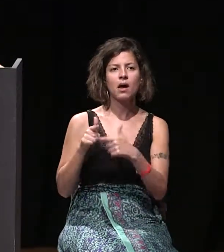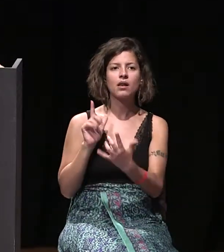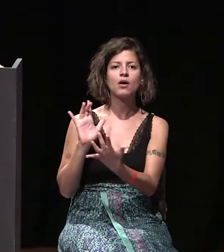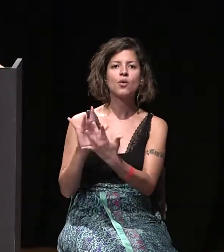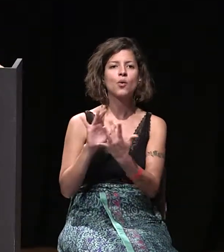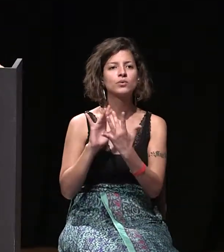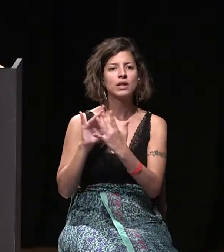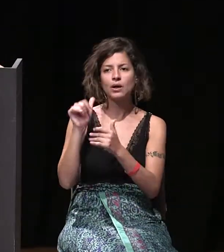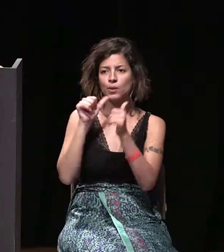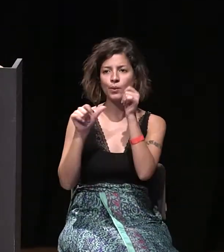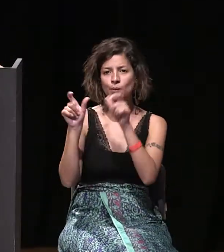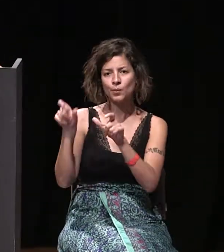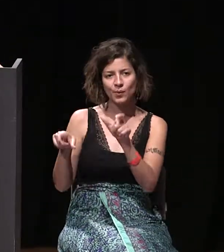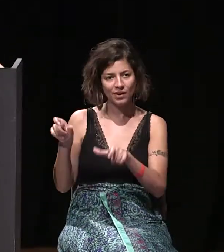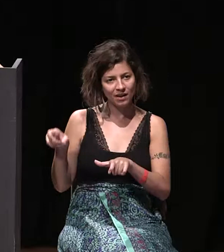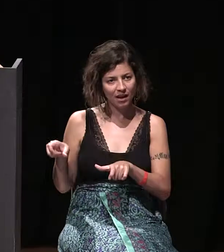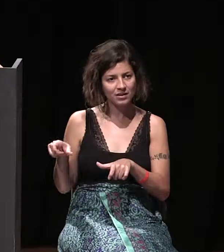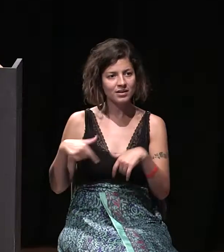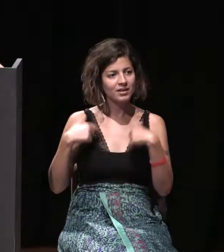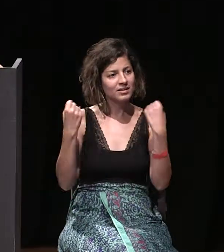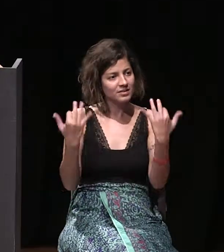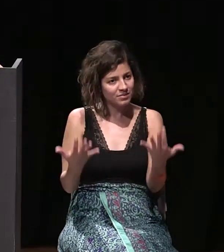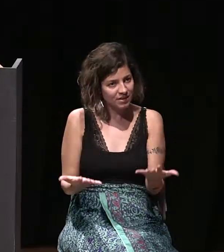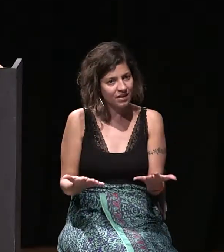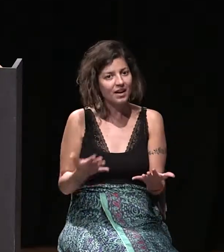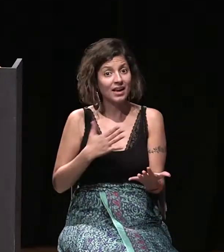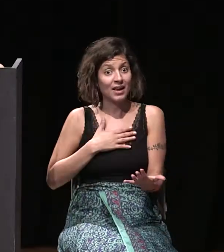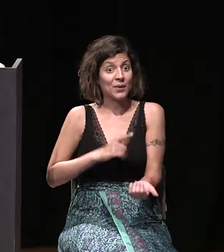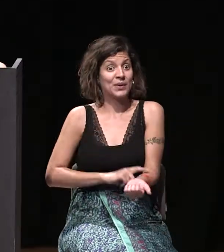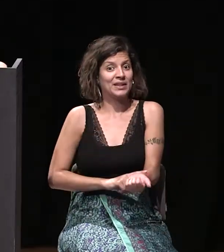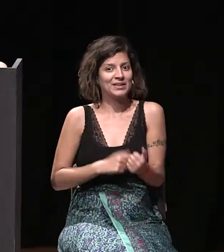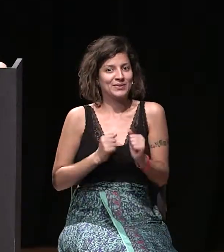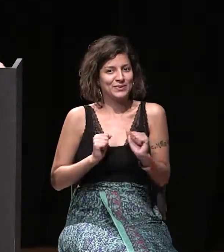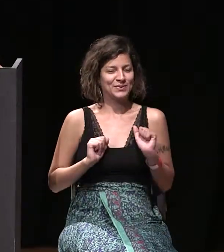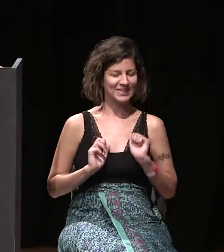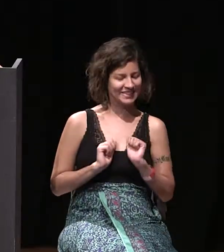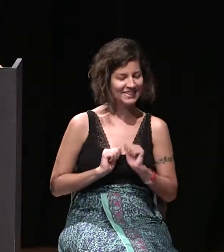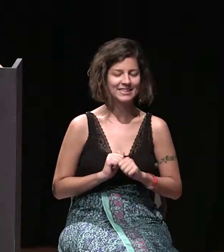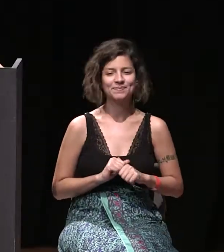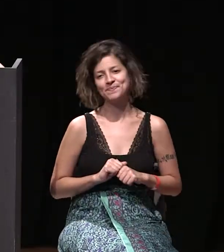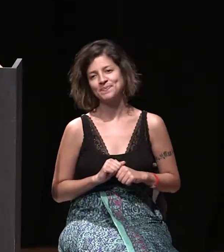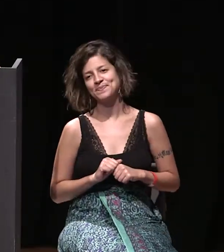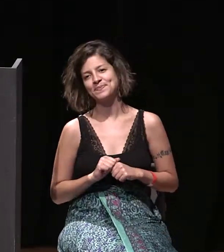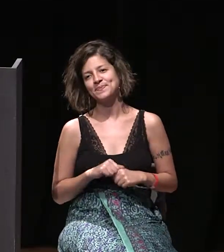diretamente, então, só para explicar um pouquinho o nervosismo.